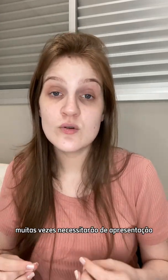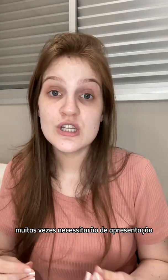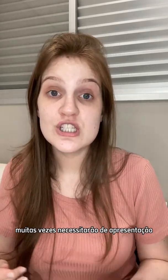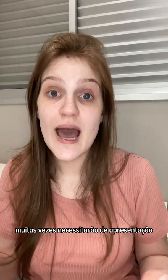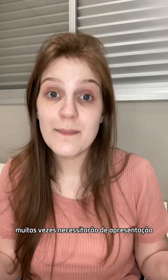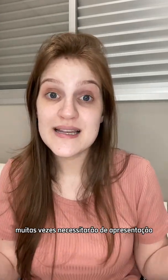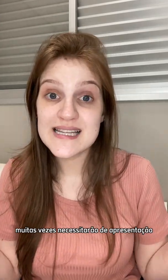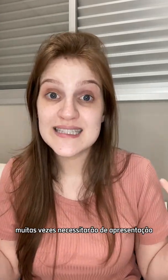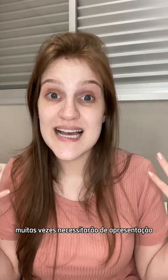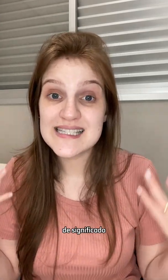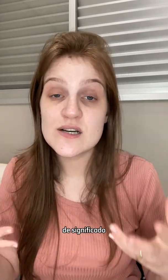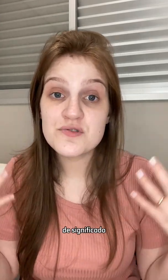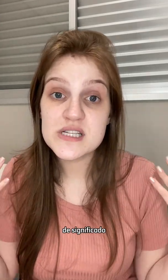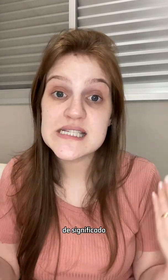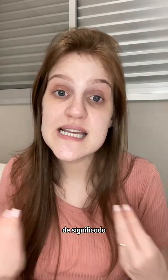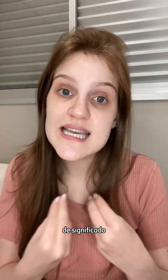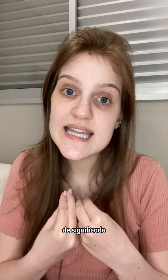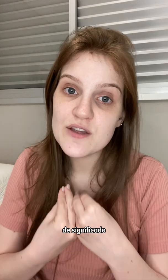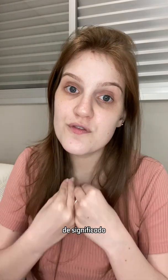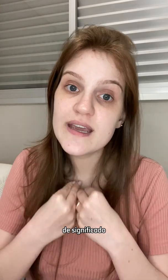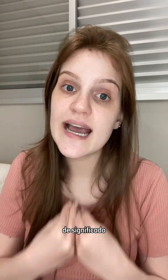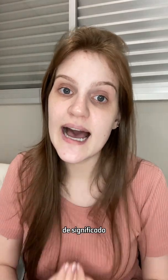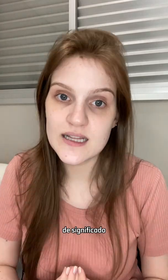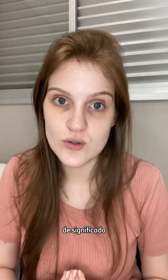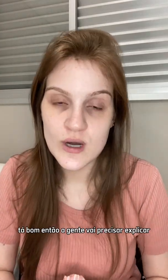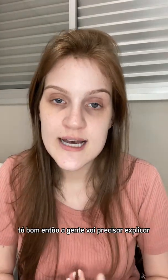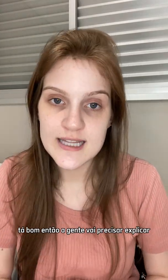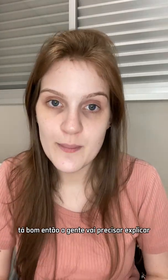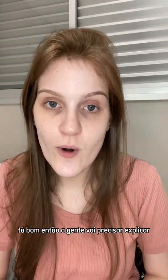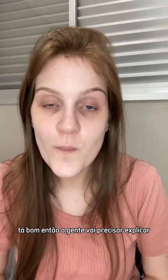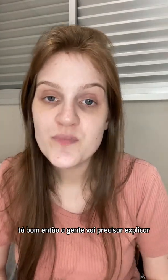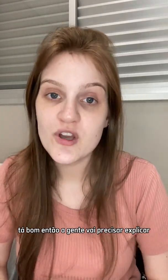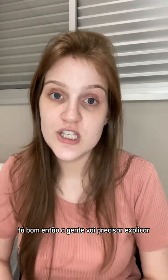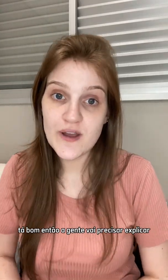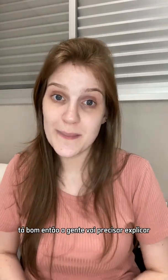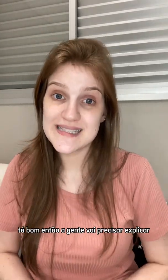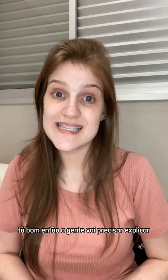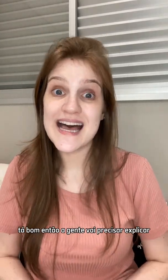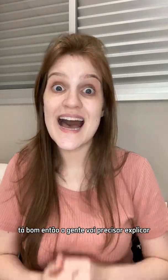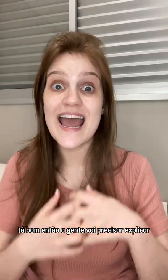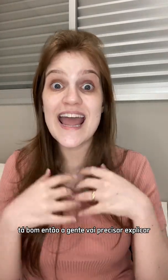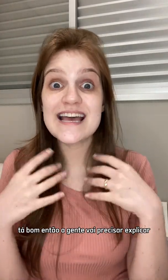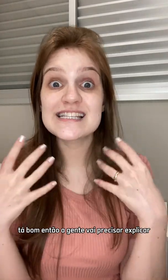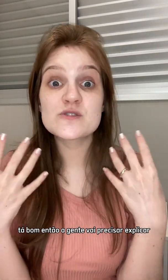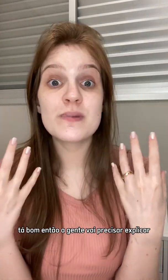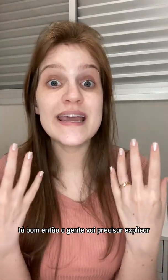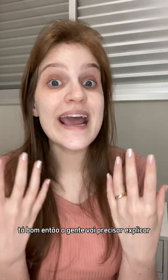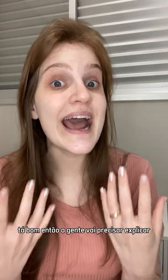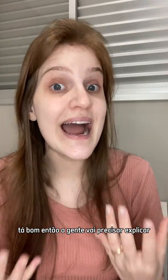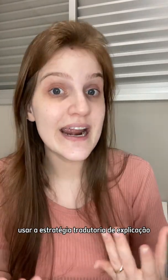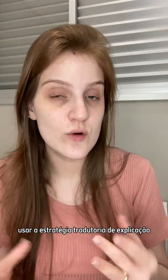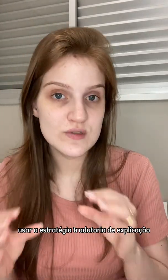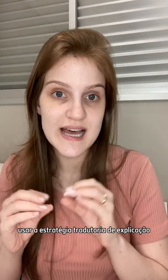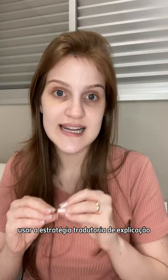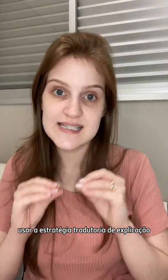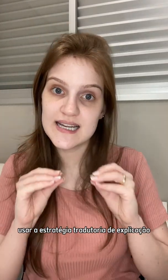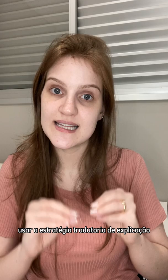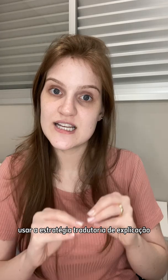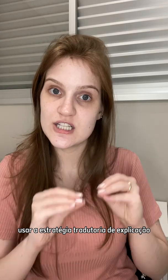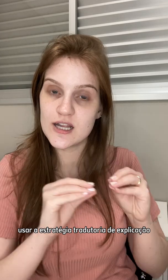de apresentação de significado, tá bom? Então, a gente vai precisar explicar, usar a estratégia